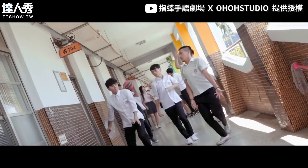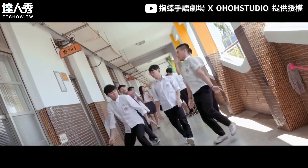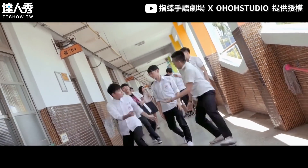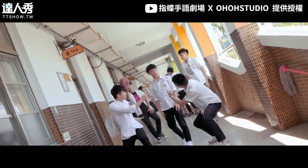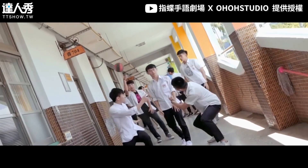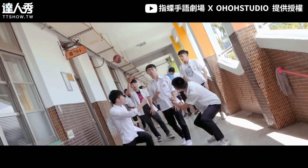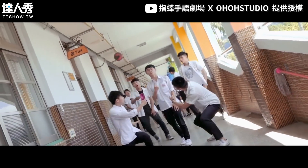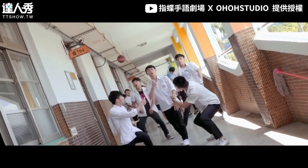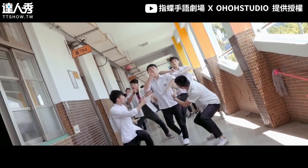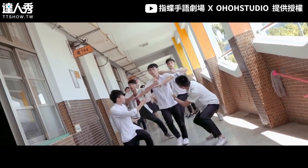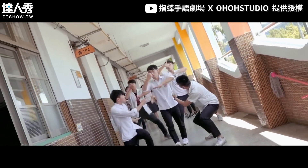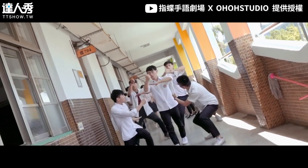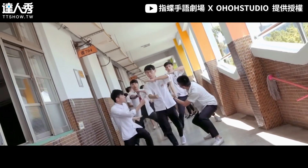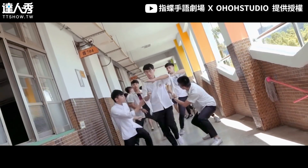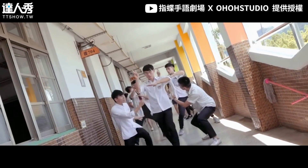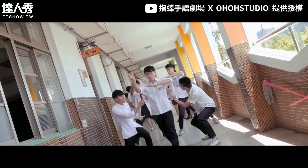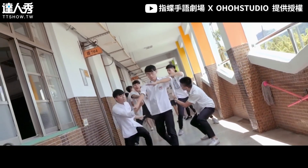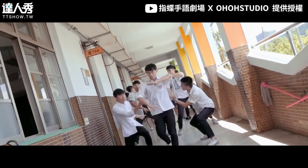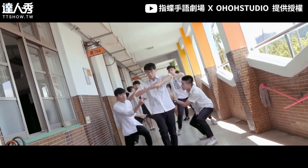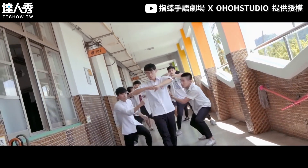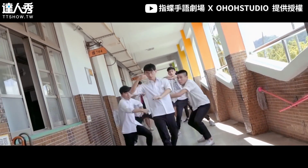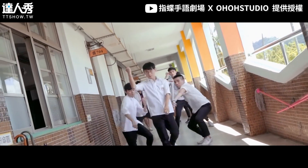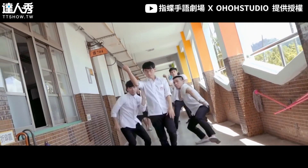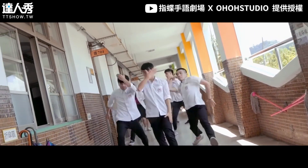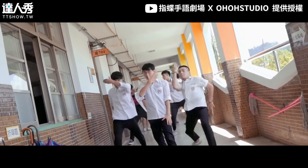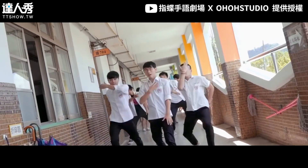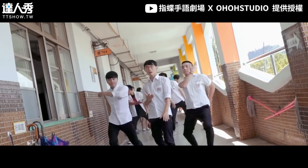了你和我沦落的赞美，